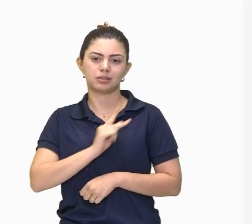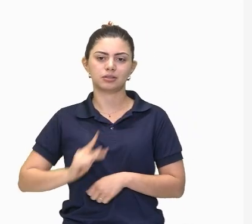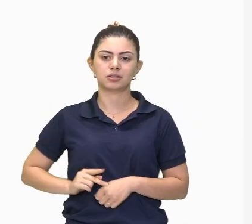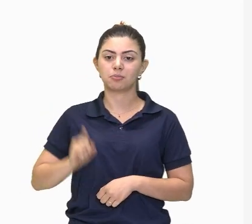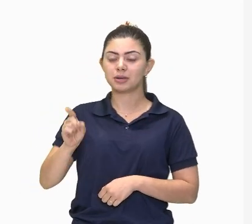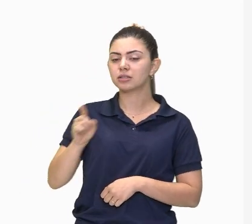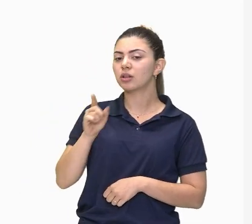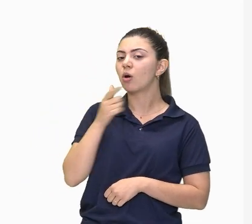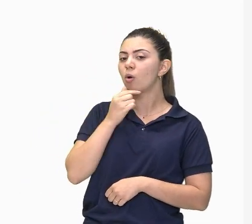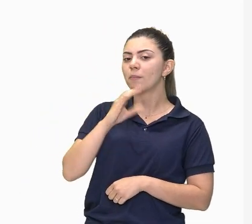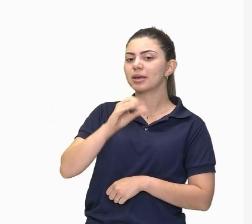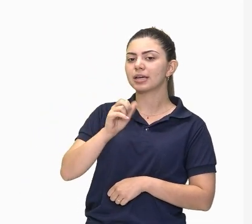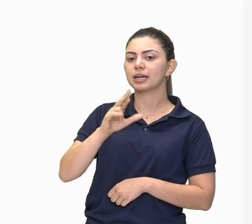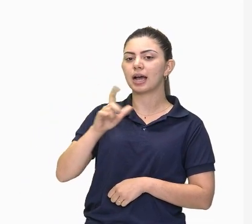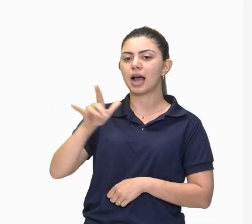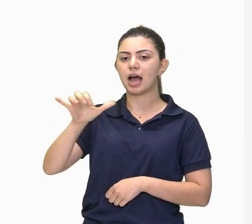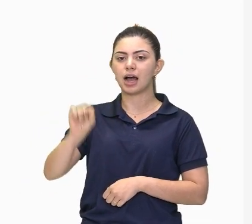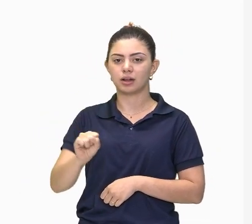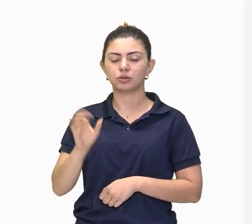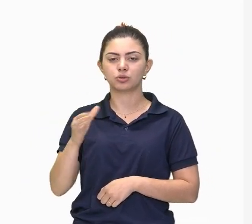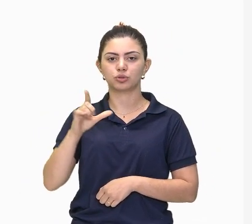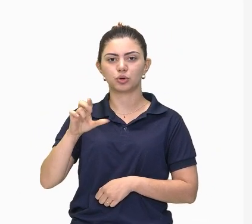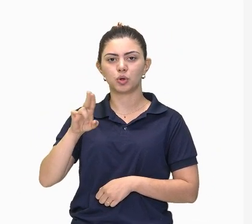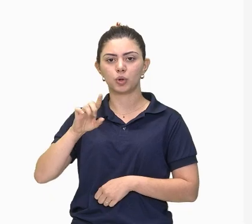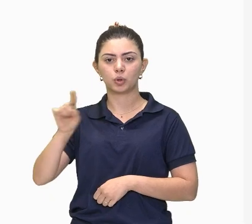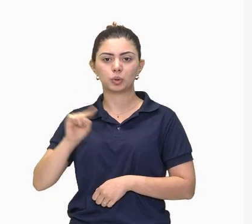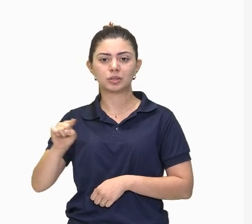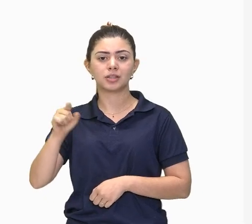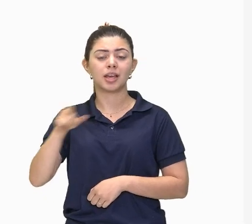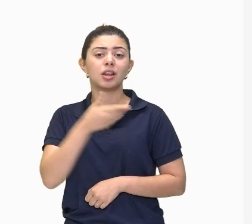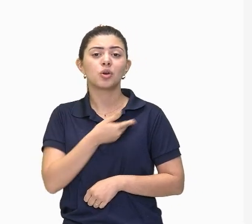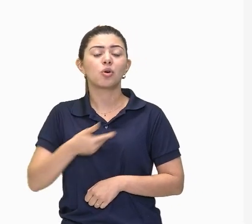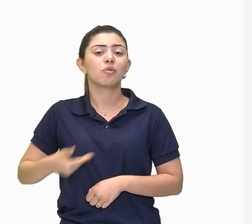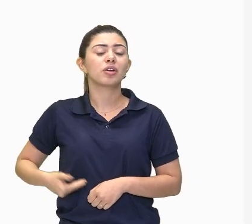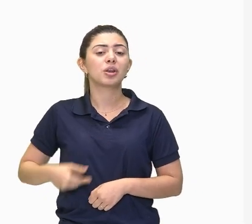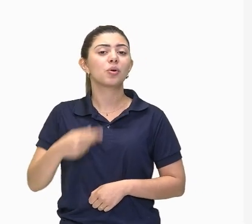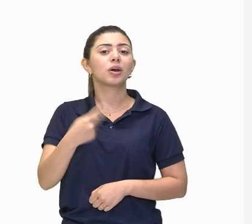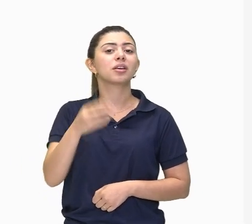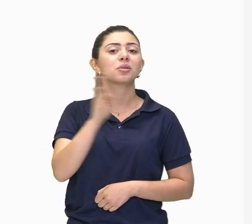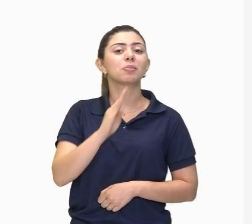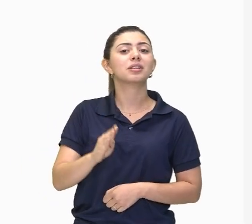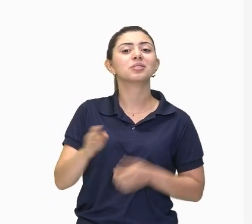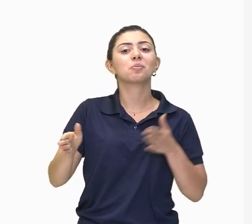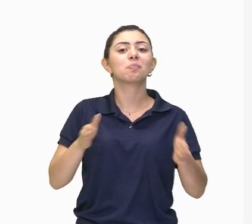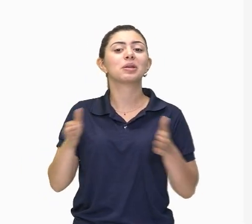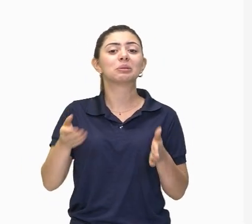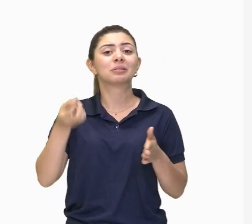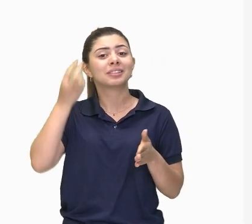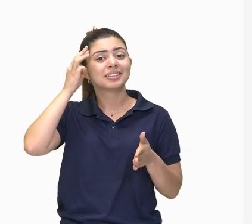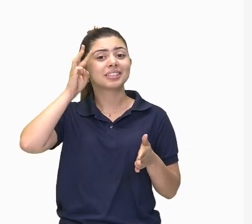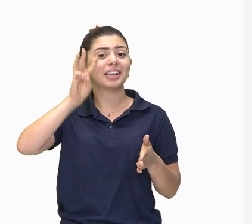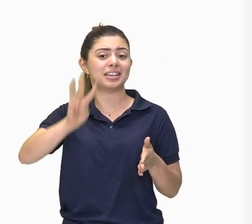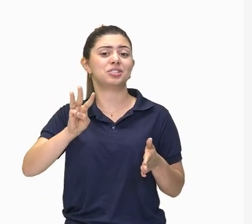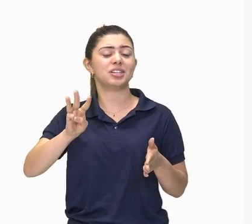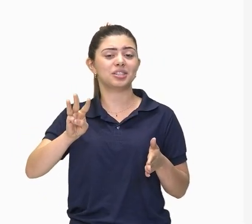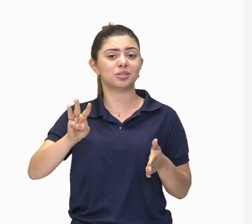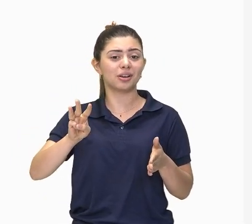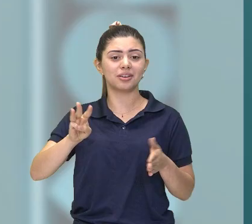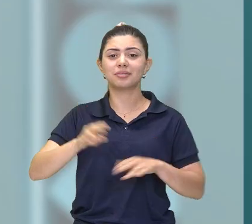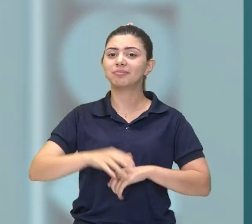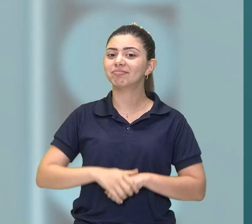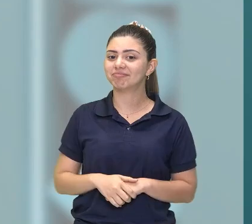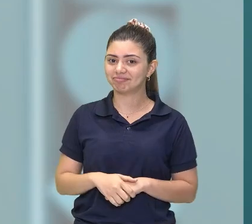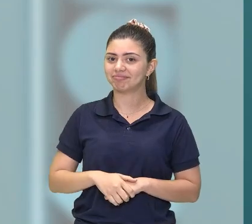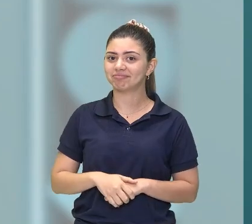o que teve o menor mandato até hoje. Ele governou o Brasil por apenas 3 dias.